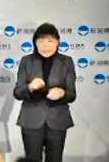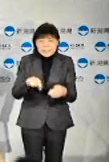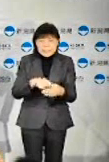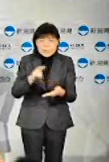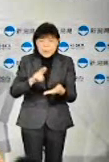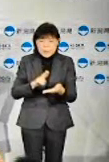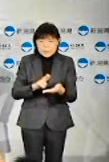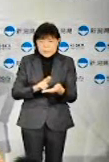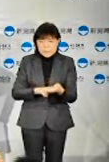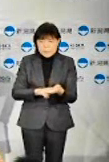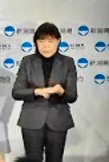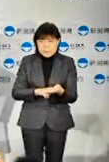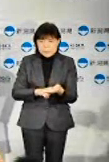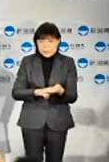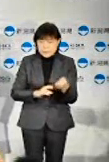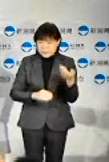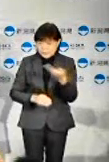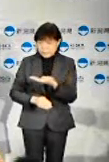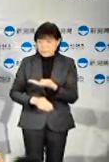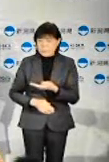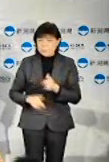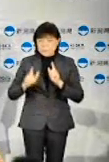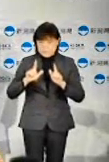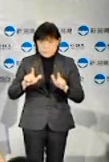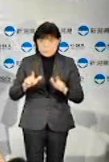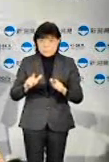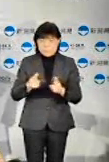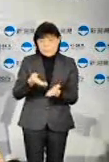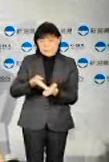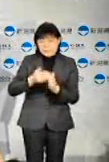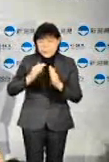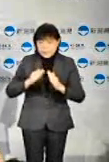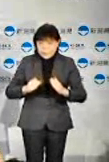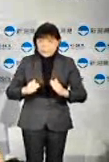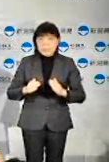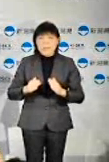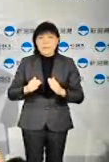いや、まだ。ただその説明会なんかもある意味そうですし、